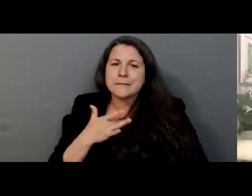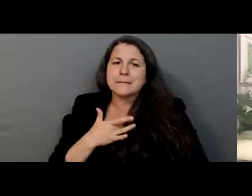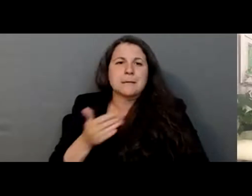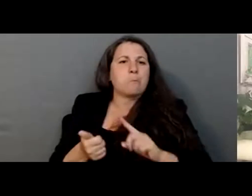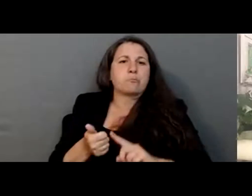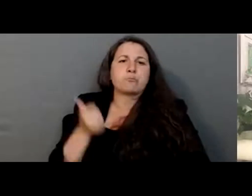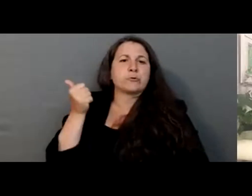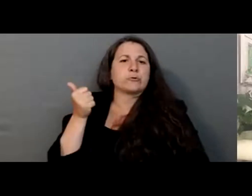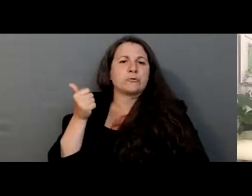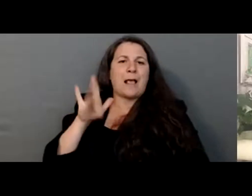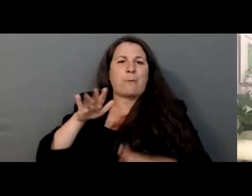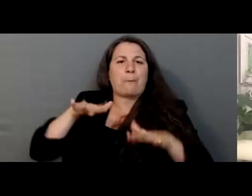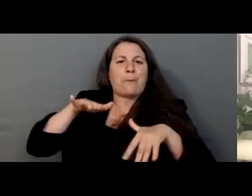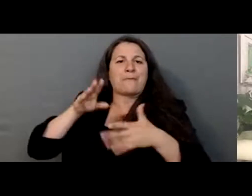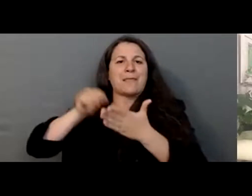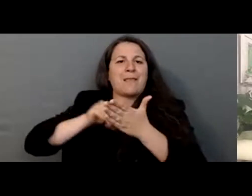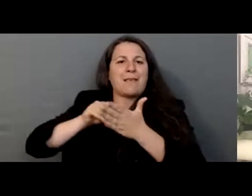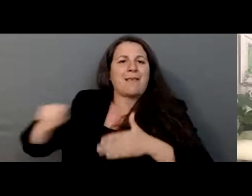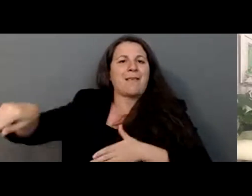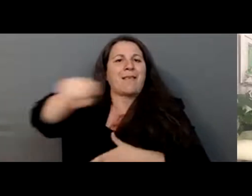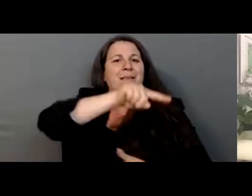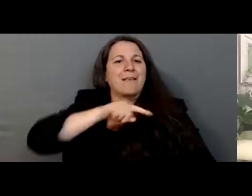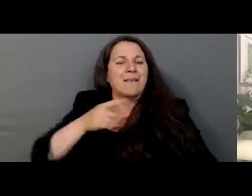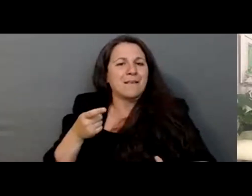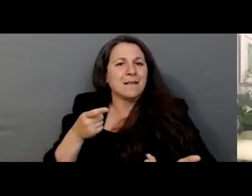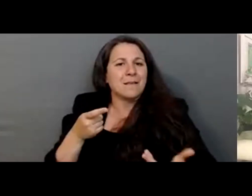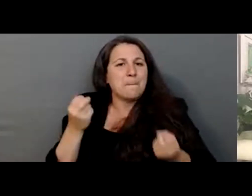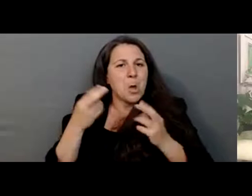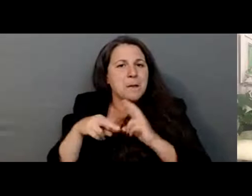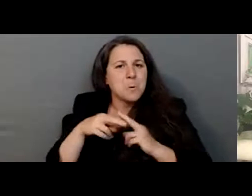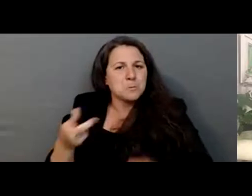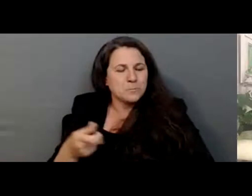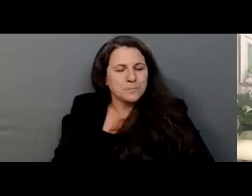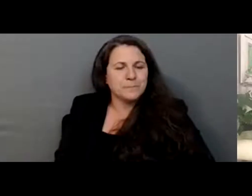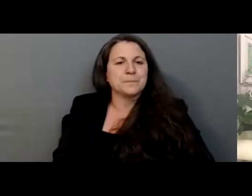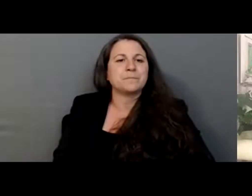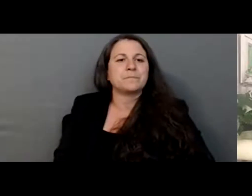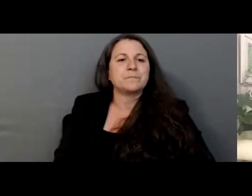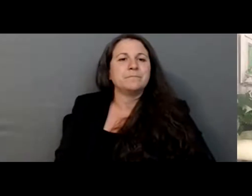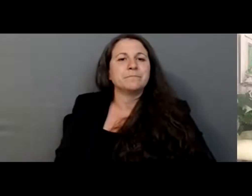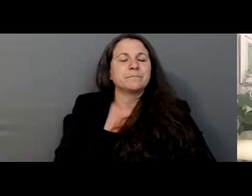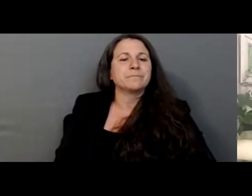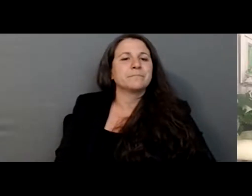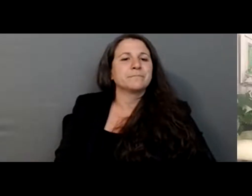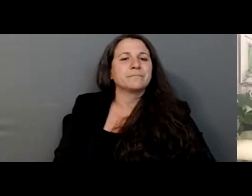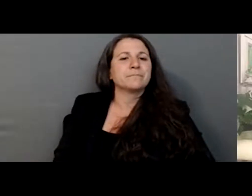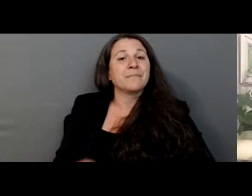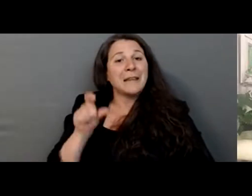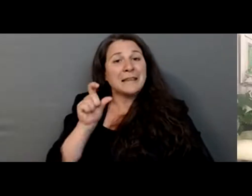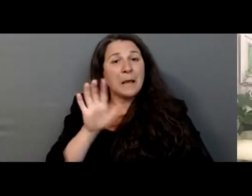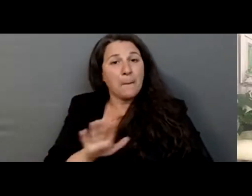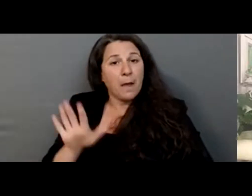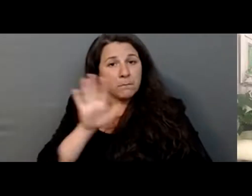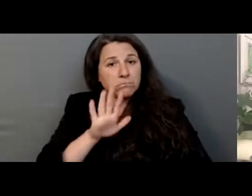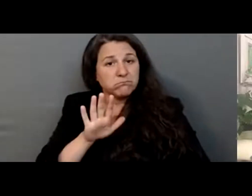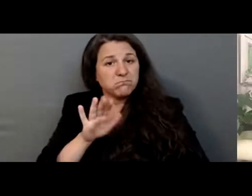plus élevé que ça, mais on n'a pas toutes les données. Je rajouterais aussi la chose qui est intéressante, c'est qu'au Québec, on semble avoir moins de femmes en